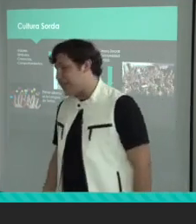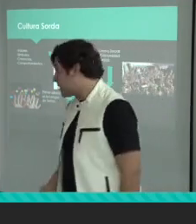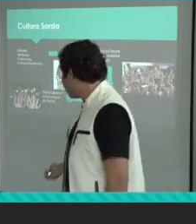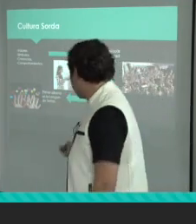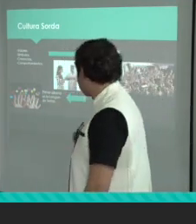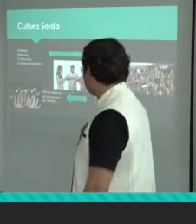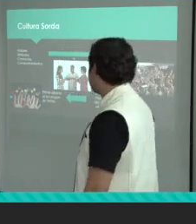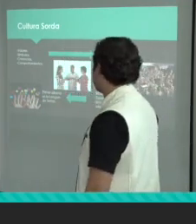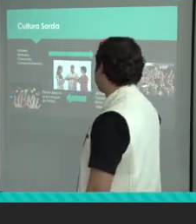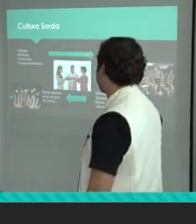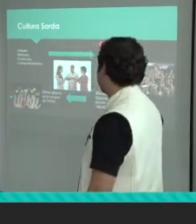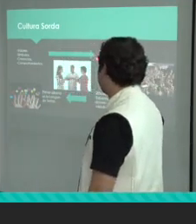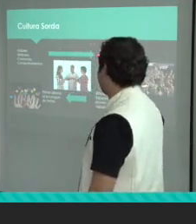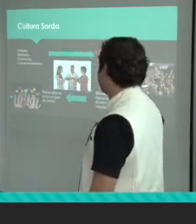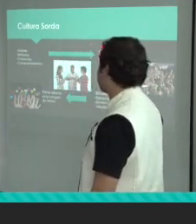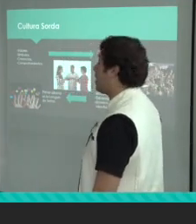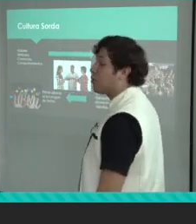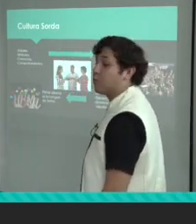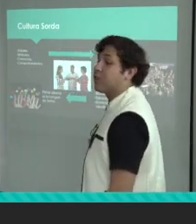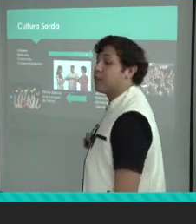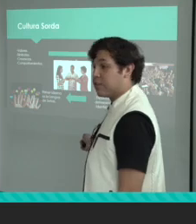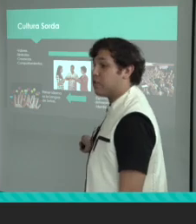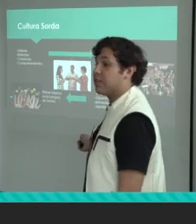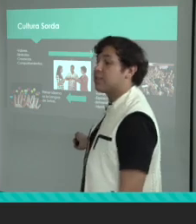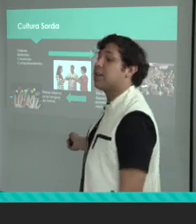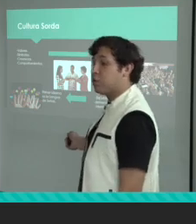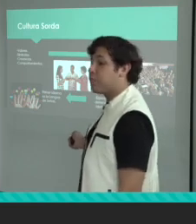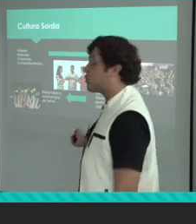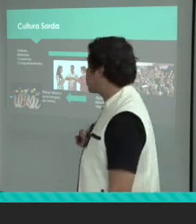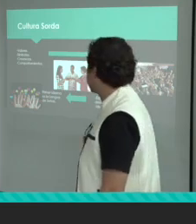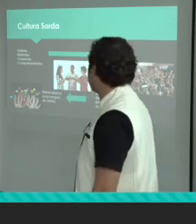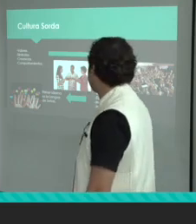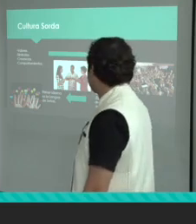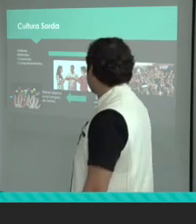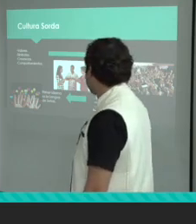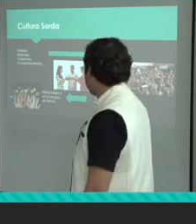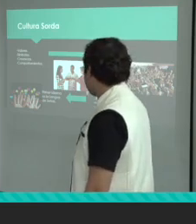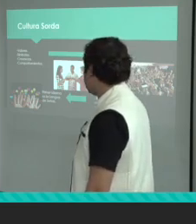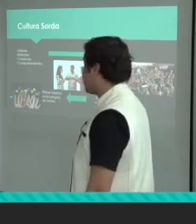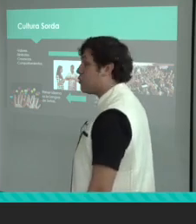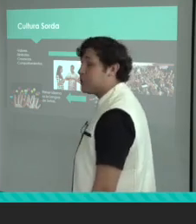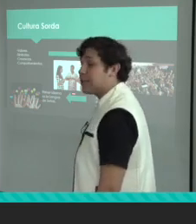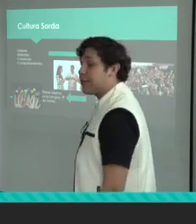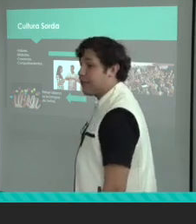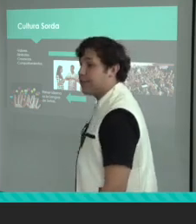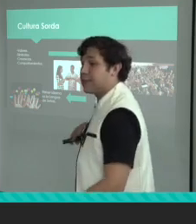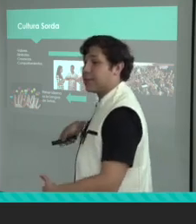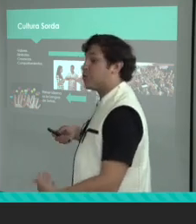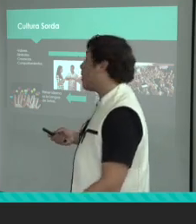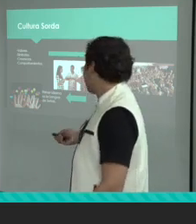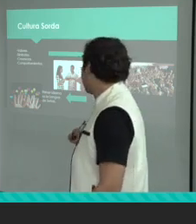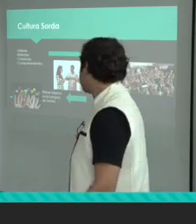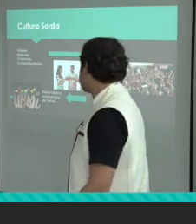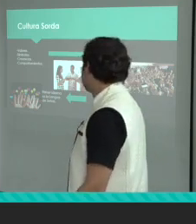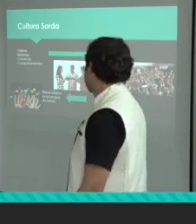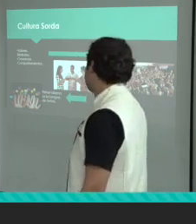este caso es la comunidad sorda, es el grupo social y consta de rituales,